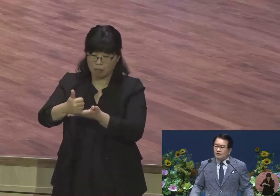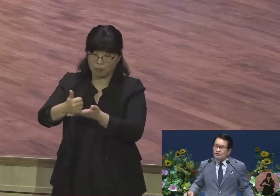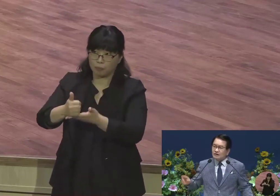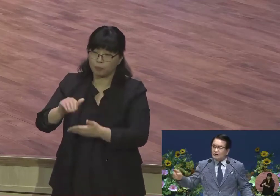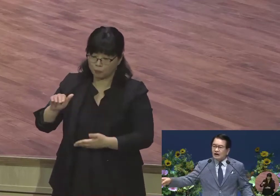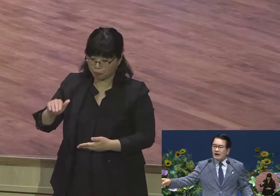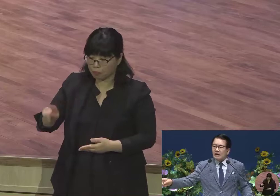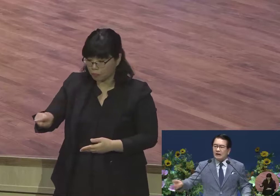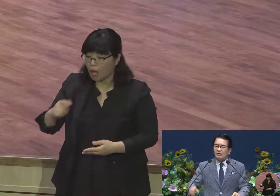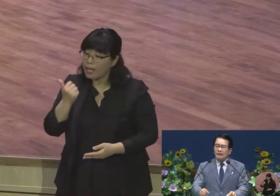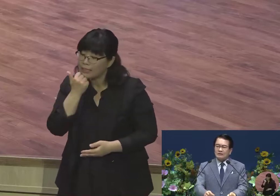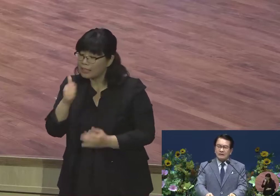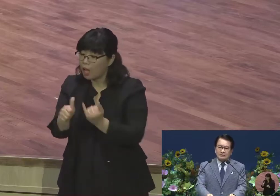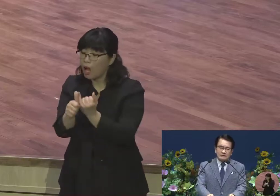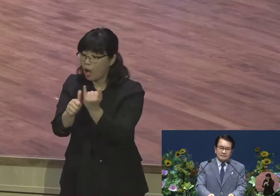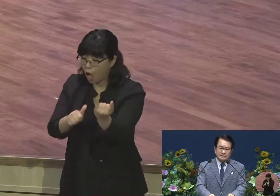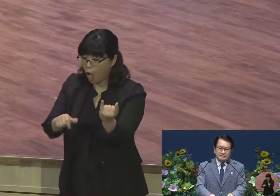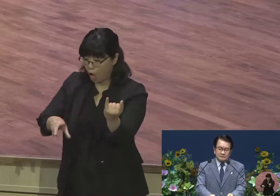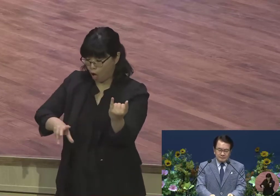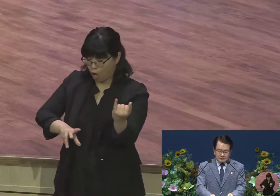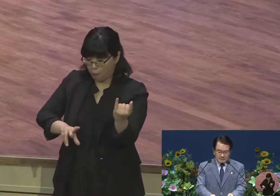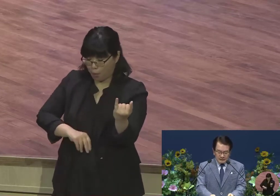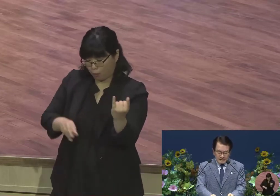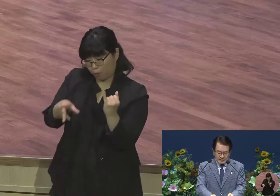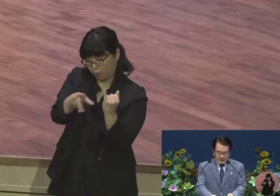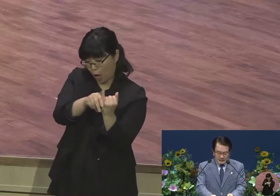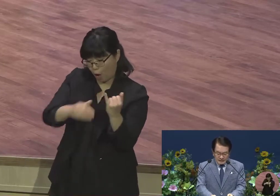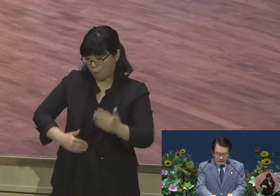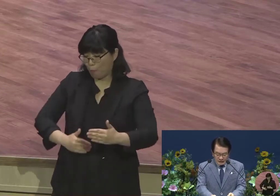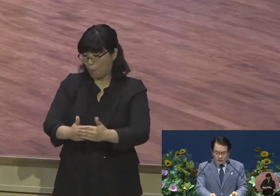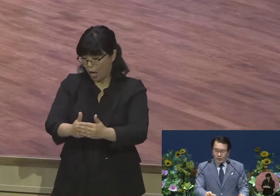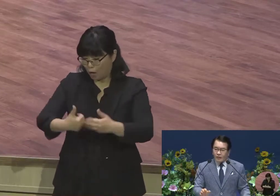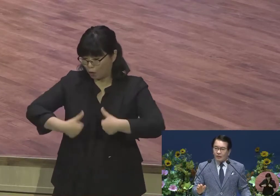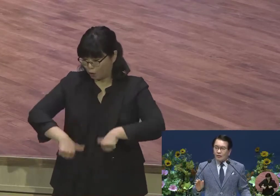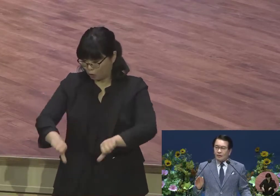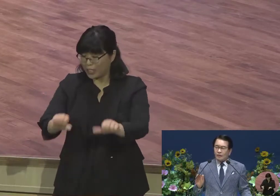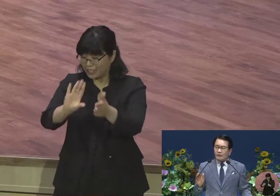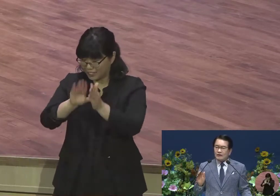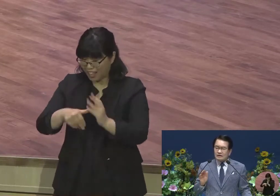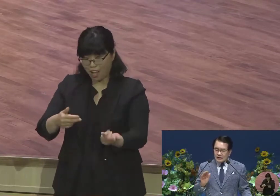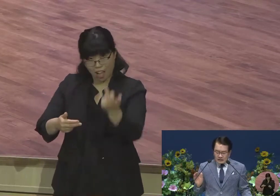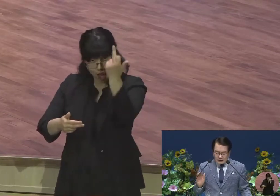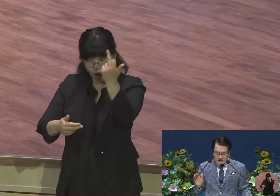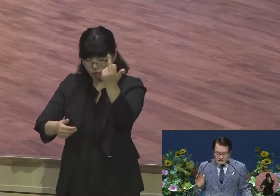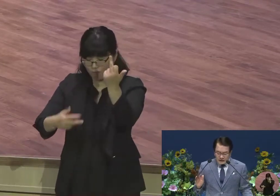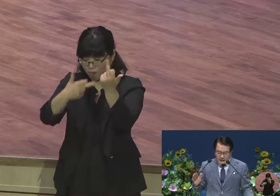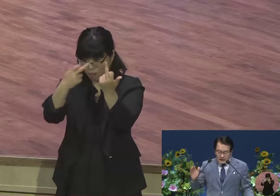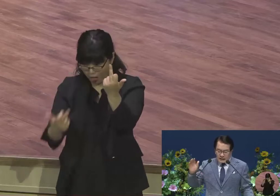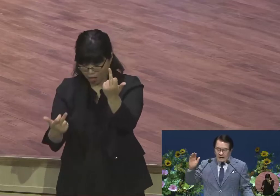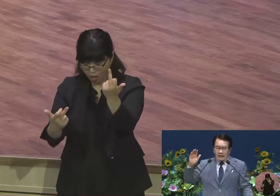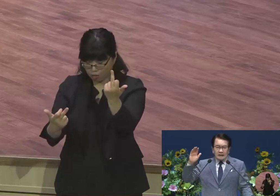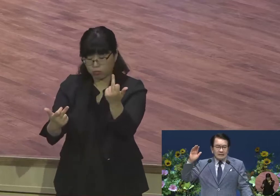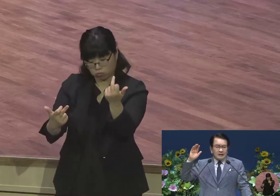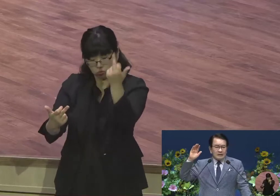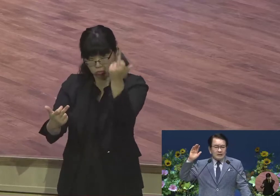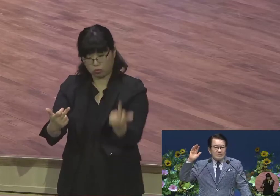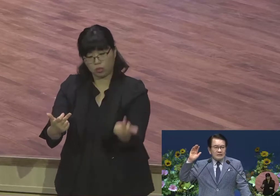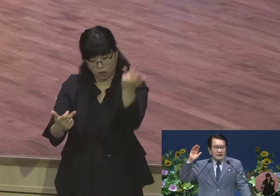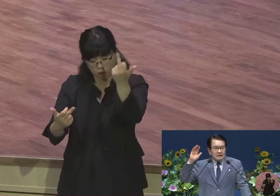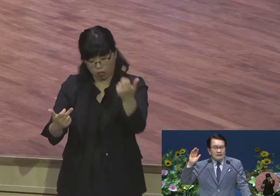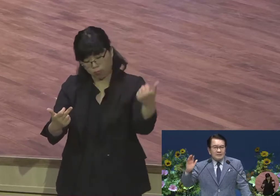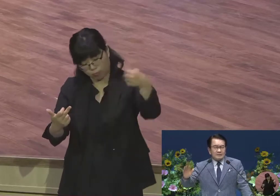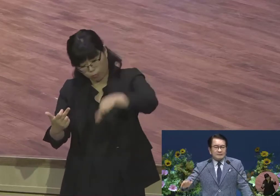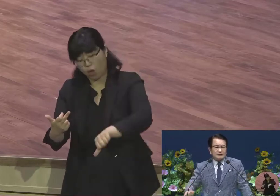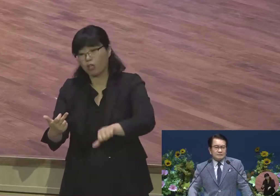야구에게 줄 것이다 라고 말씀하셨습니다 그런데도 이삭은 하나님의